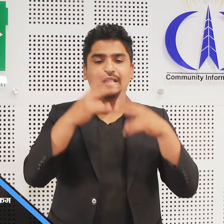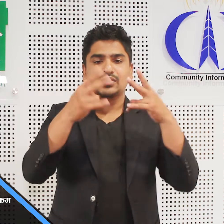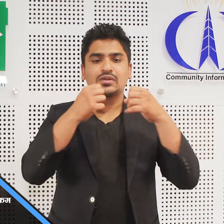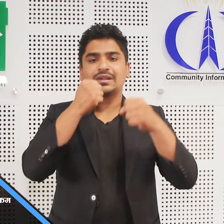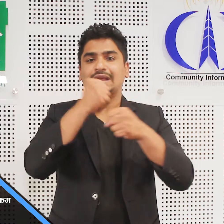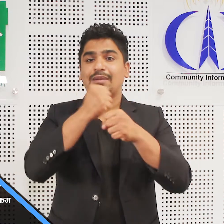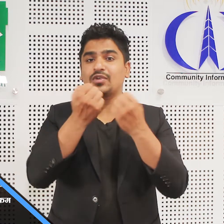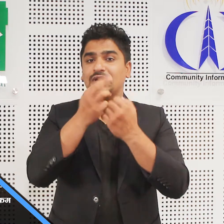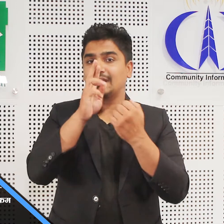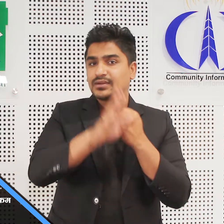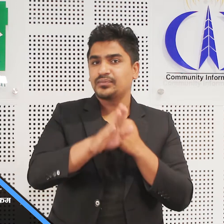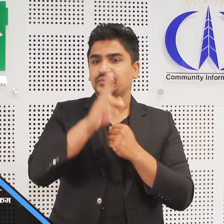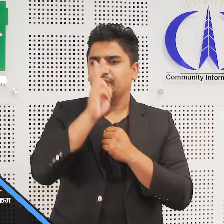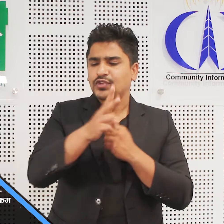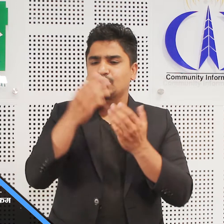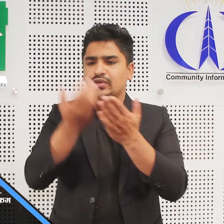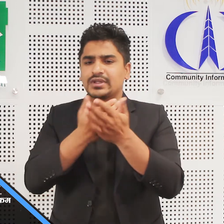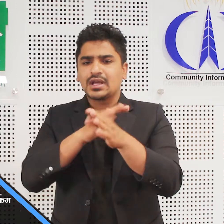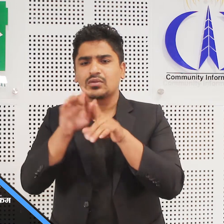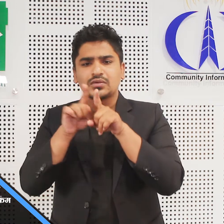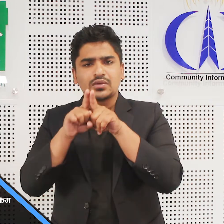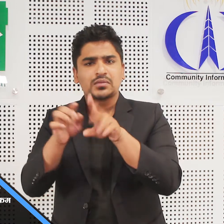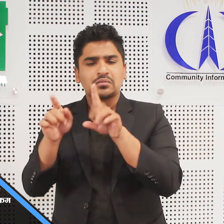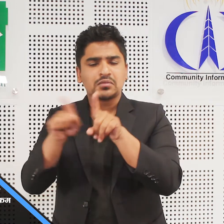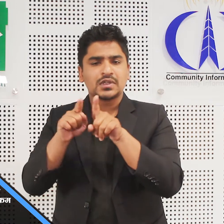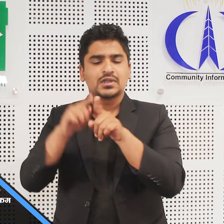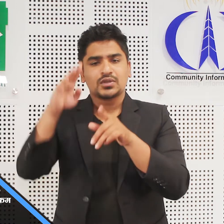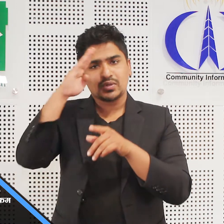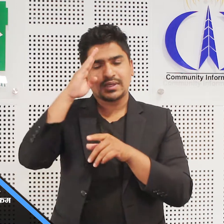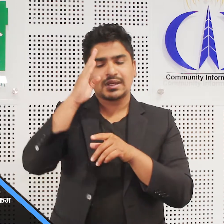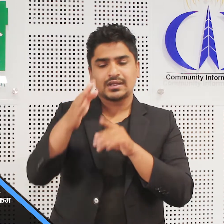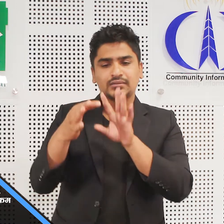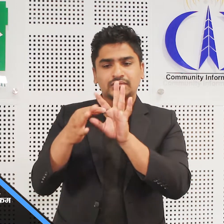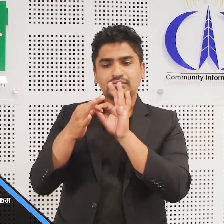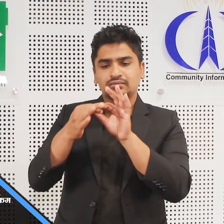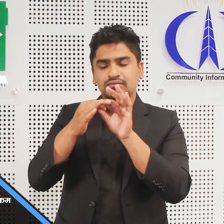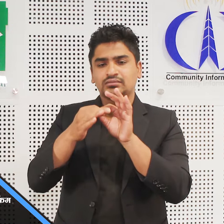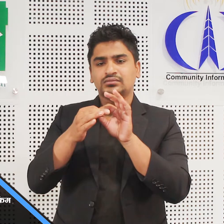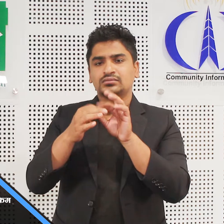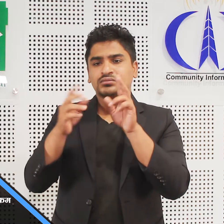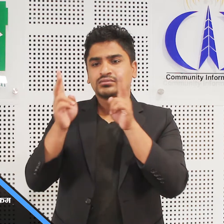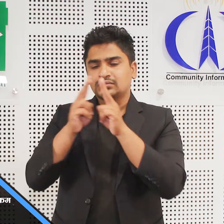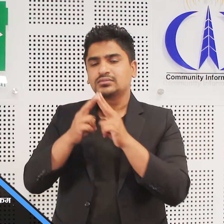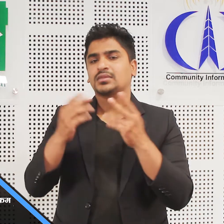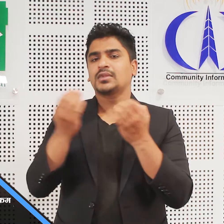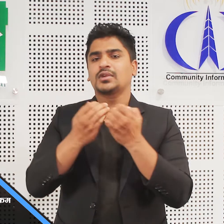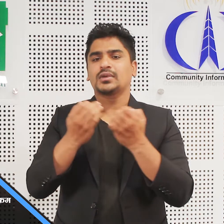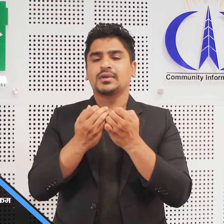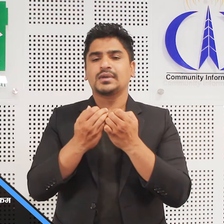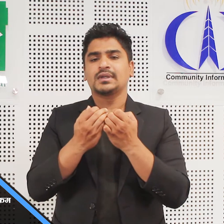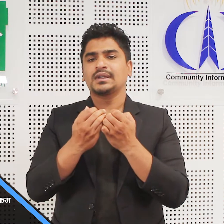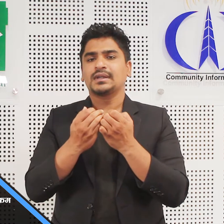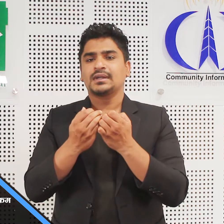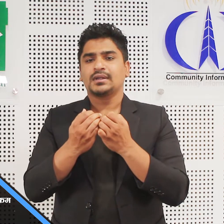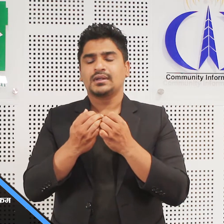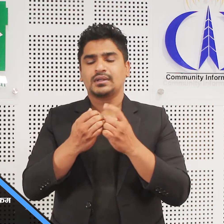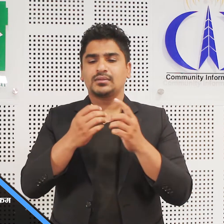संस्थाले जसले चाहिँ यो उद्यमशीलता विकास महिला आर्थिक सशक्तिकरणको काम गरिरहेछ त्यो संस्थाहरूसँग पनि सरकारले